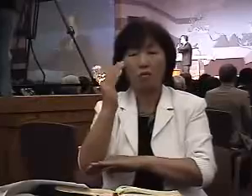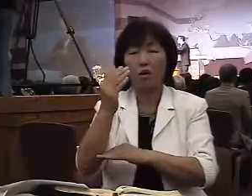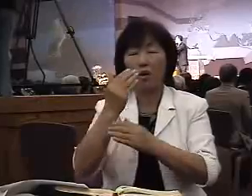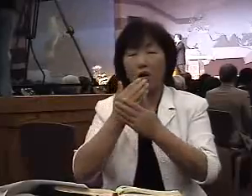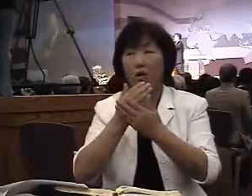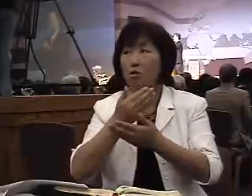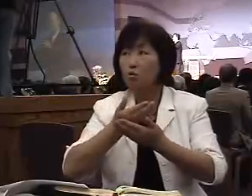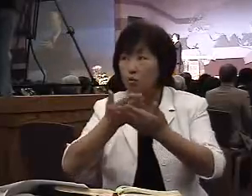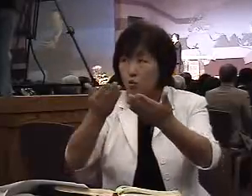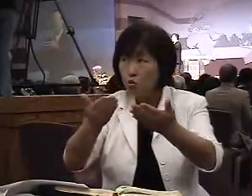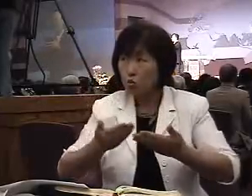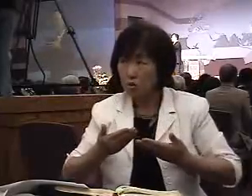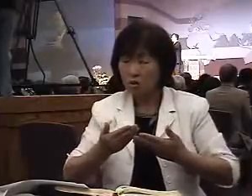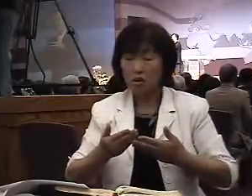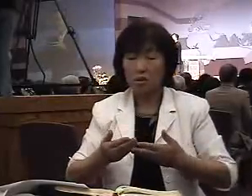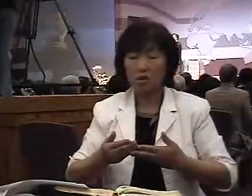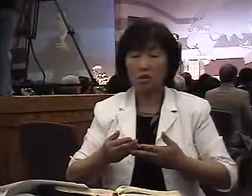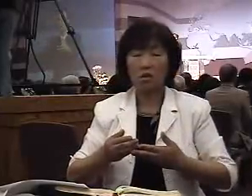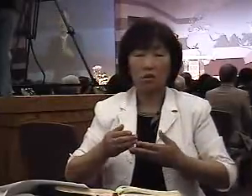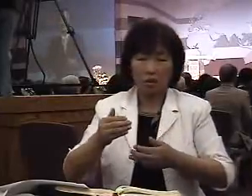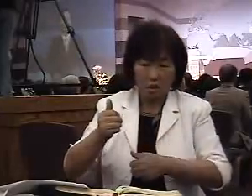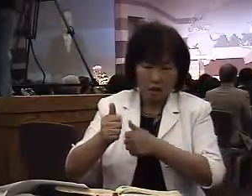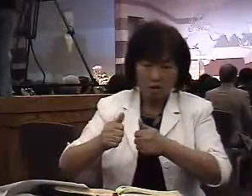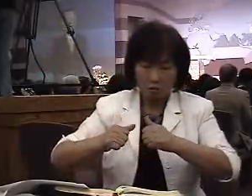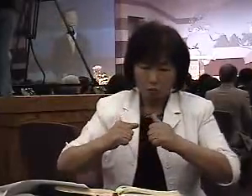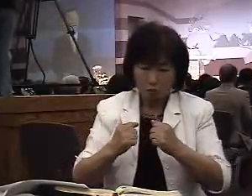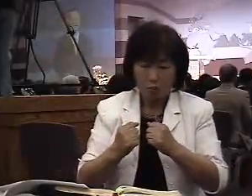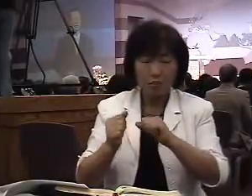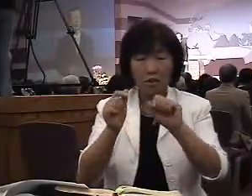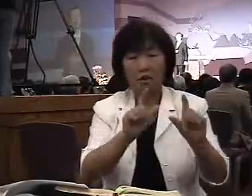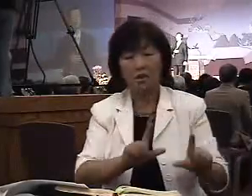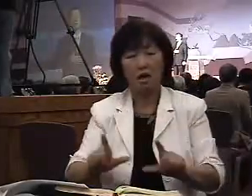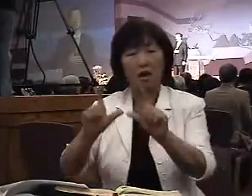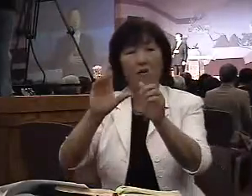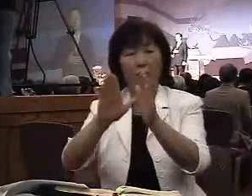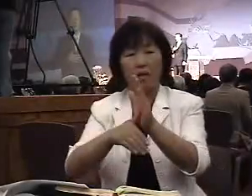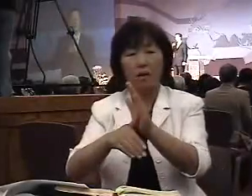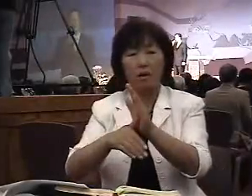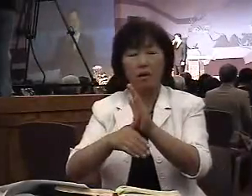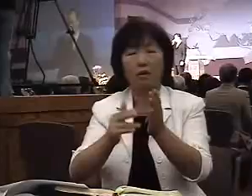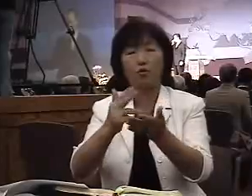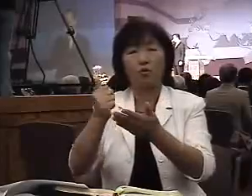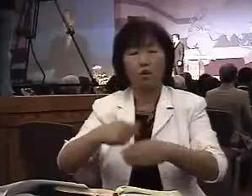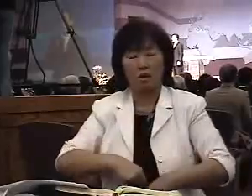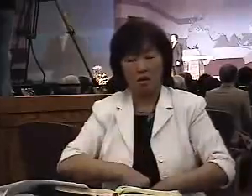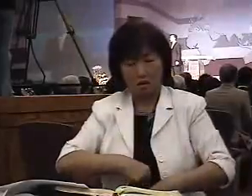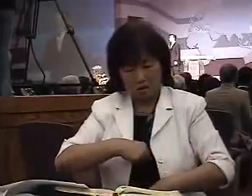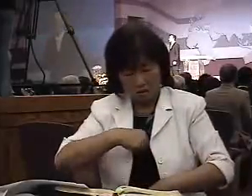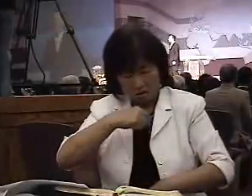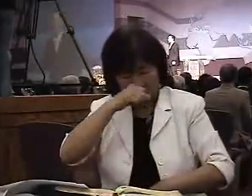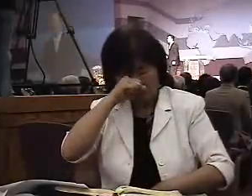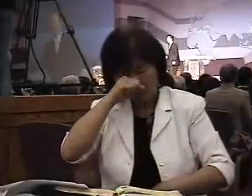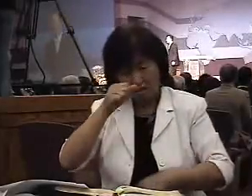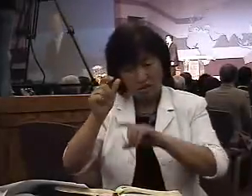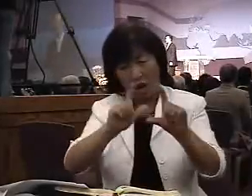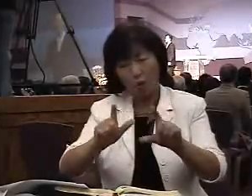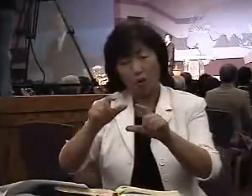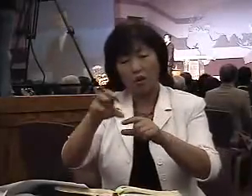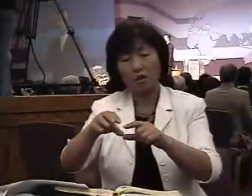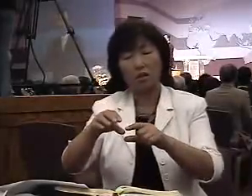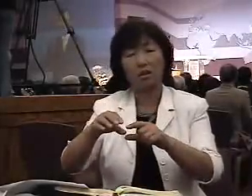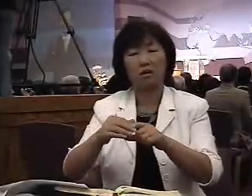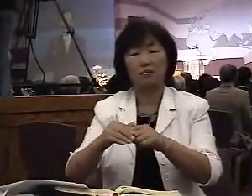따라 순종하며 살 때 주의 의가 우리 삶 가운데, 우리가 살고 있는 지역